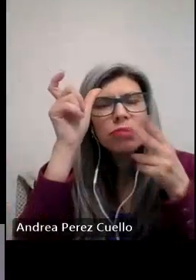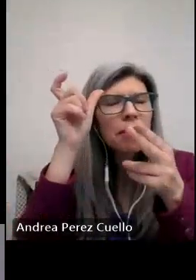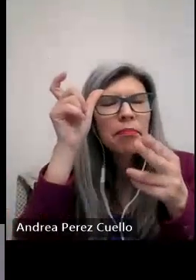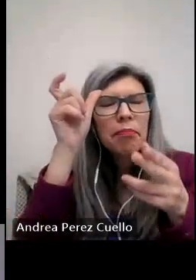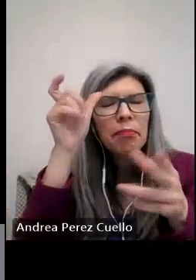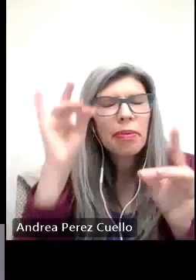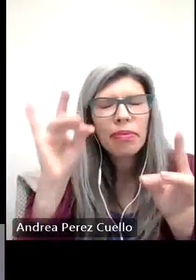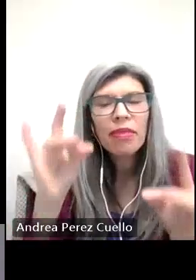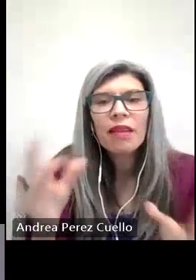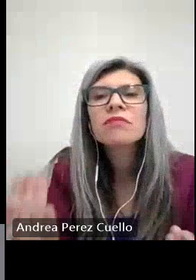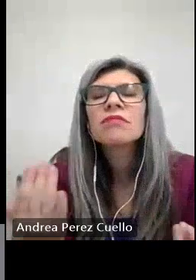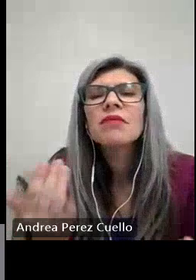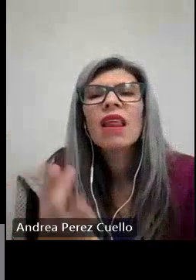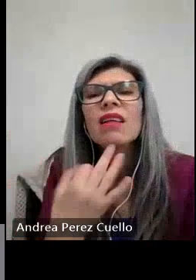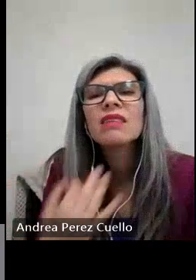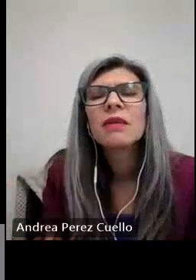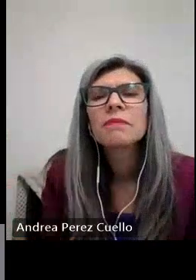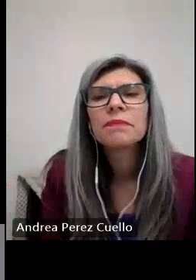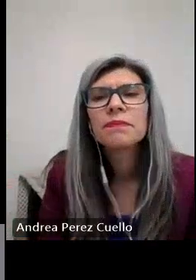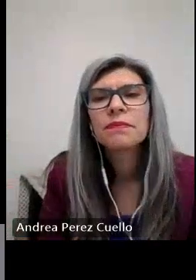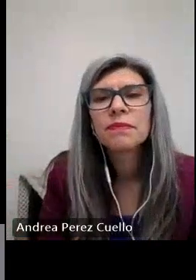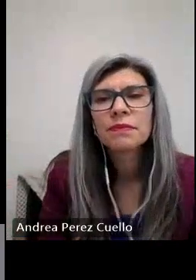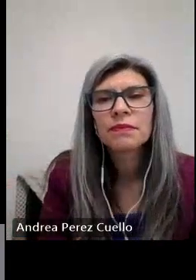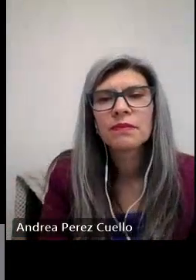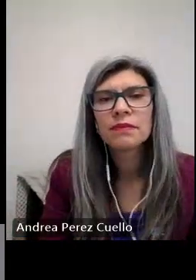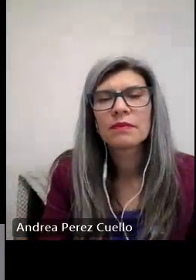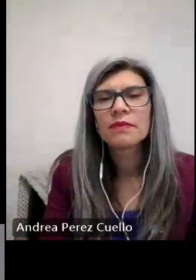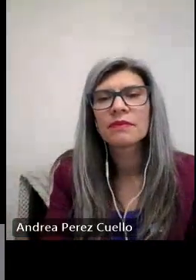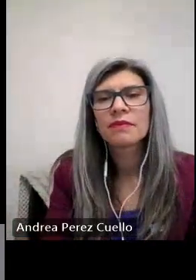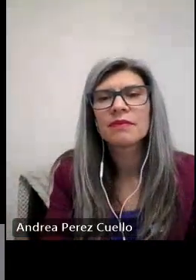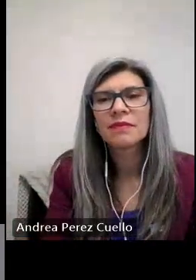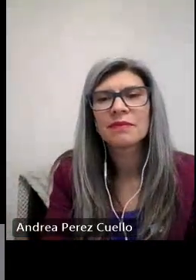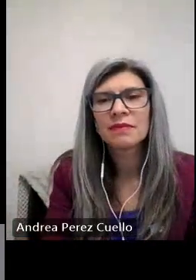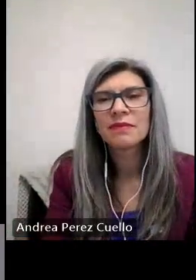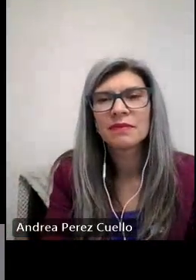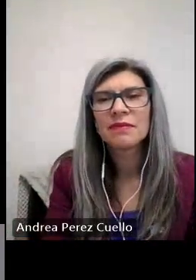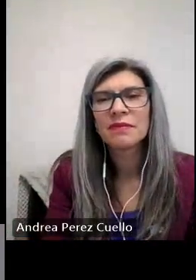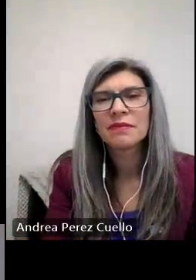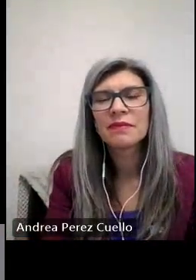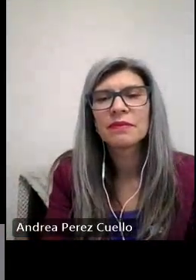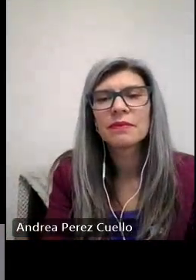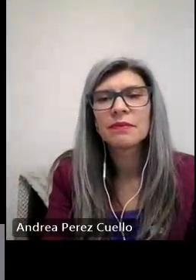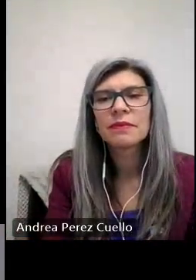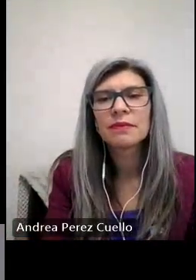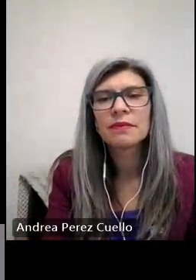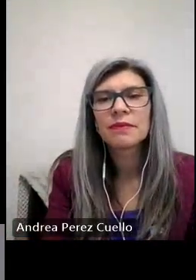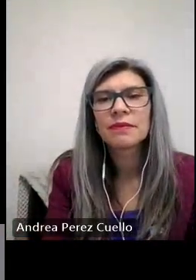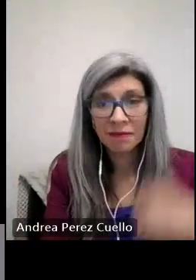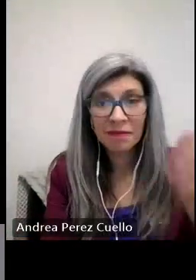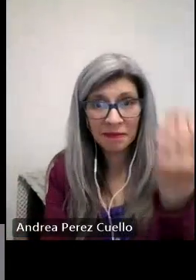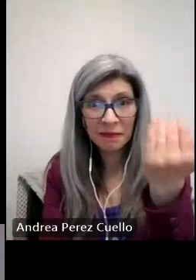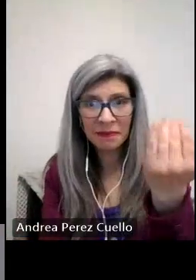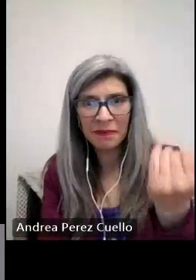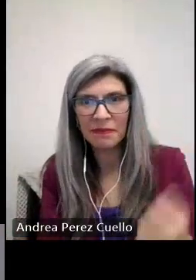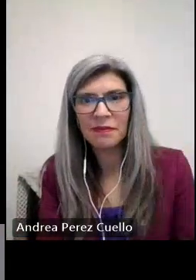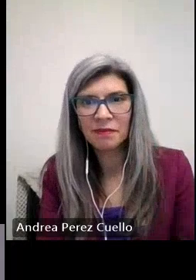De español habían algunas palabras difíciles, como por ejemplo, ¿qué cosa? Justo se quedó pegado ahí.